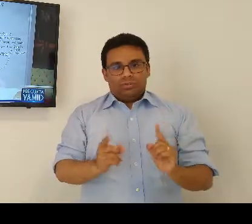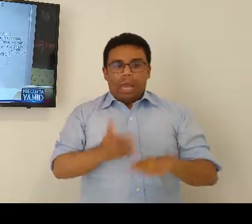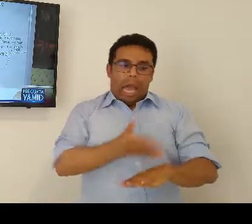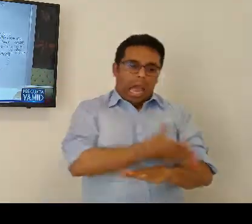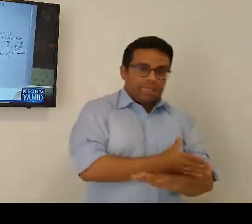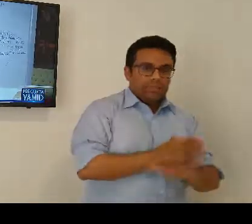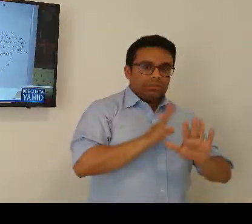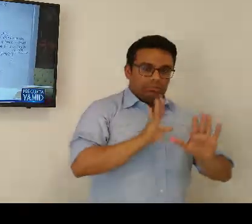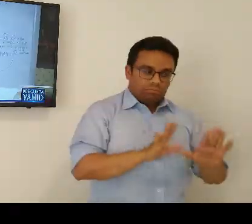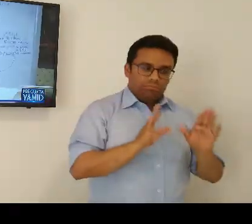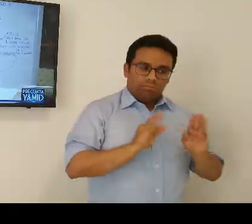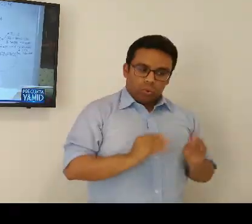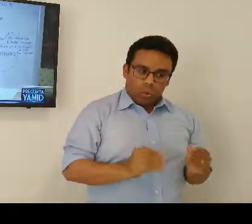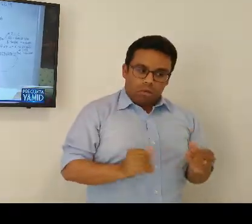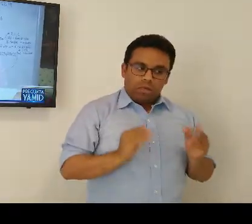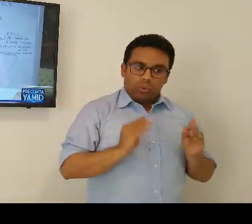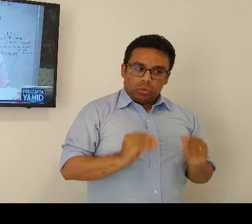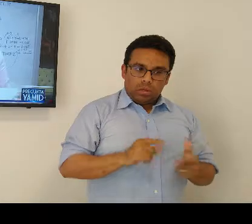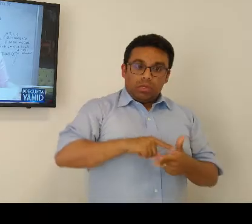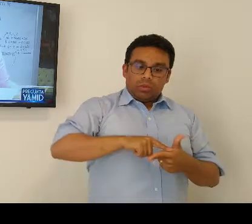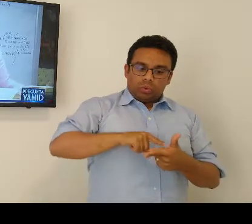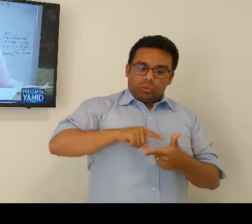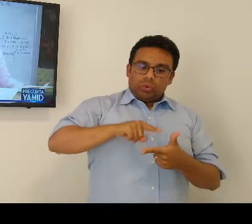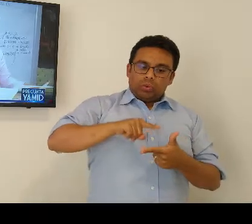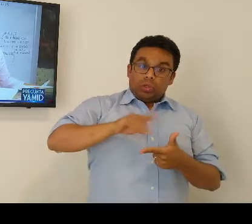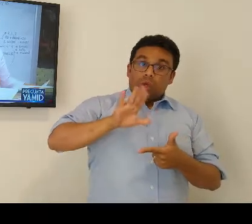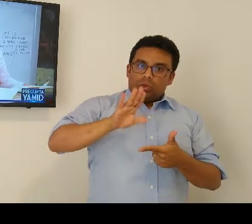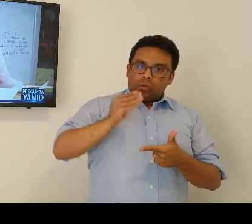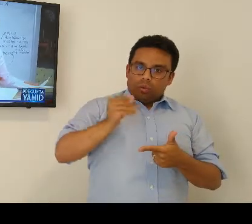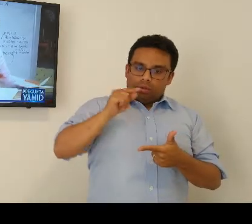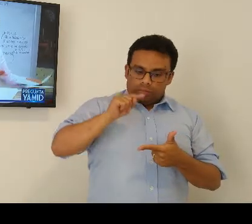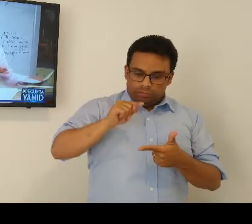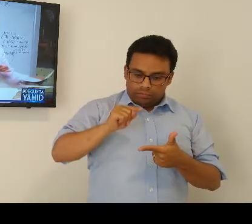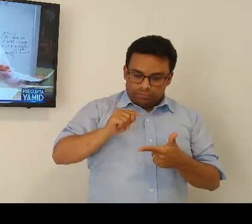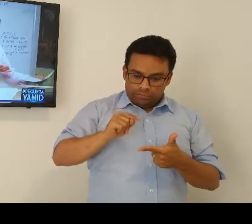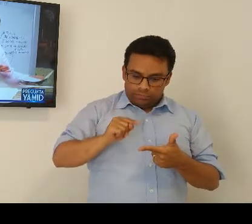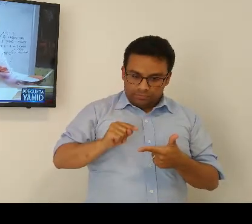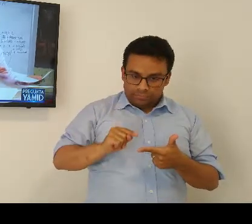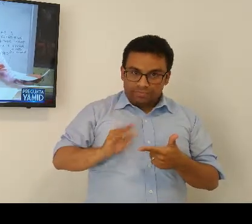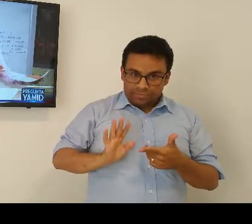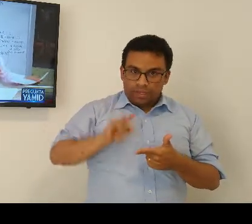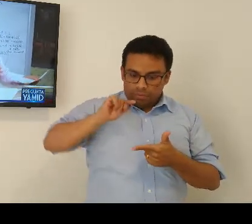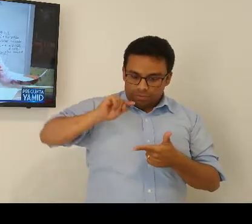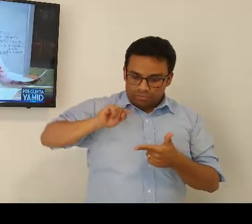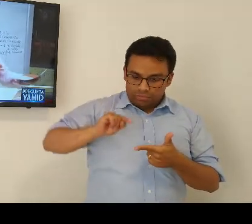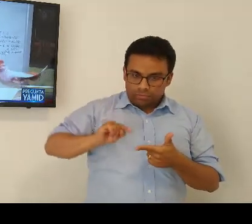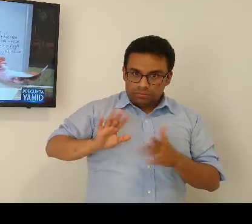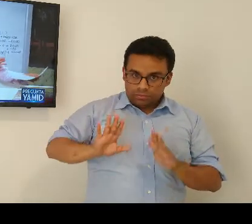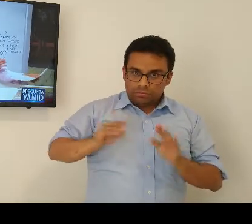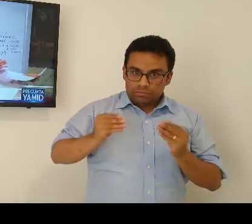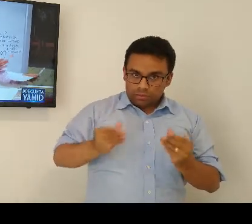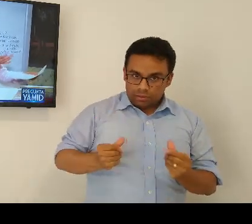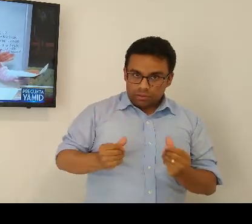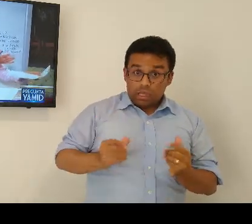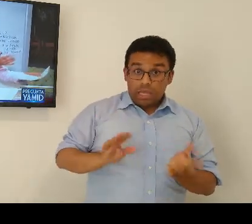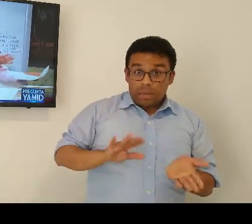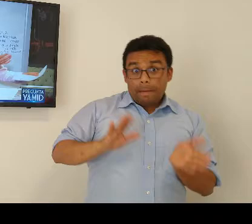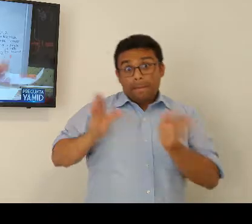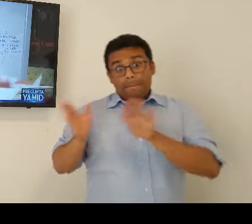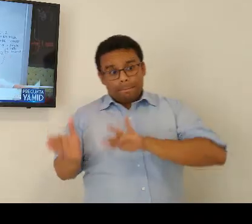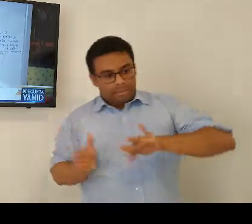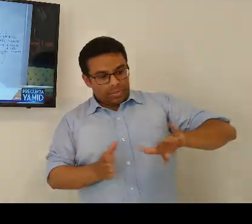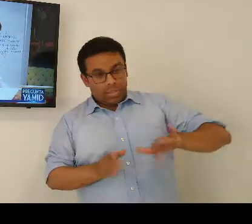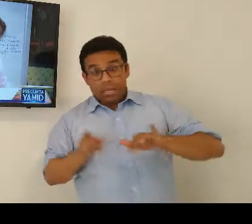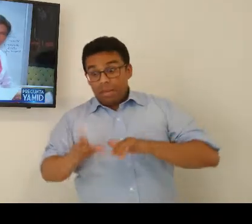económica, poquito, y vamos subiendo la protección que necesita la familia más pobre, estrato 0, 1 y 2, mandándole